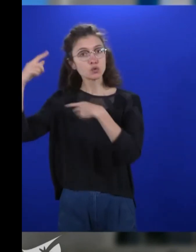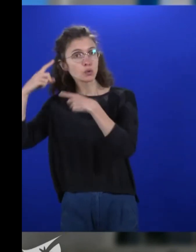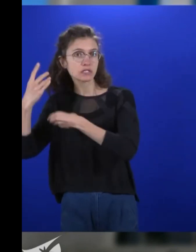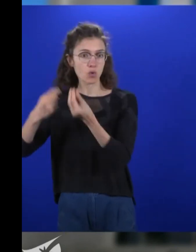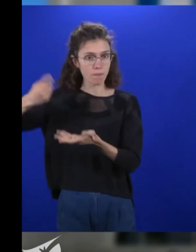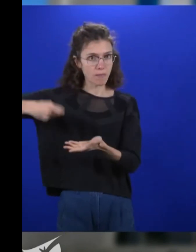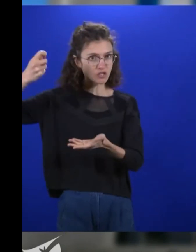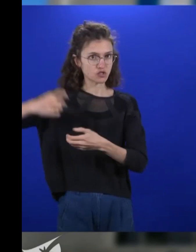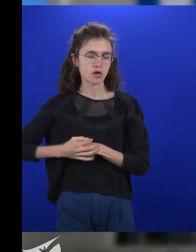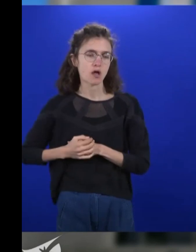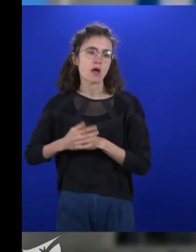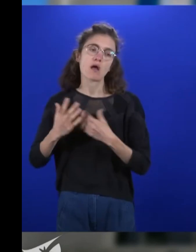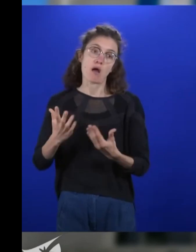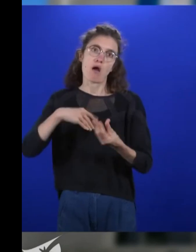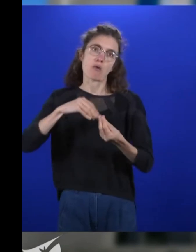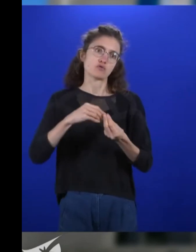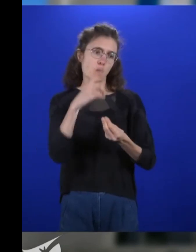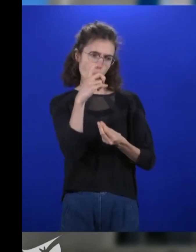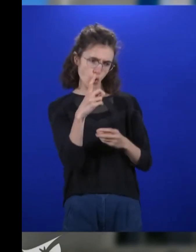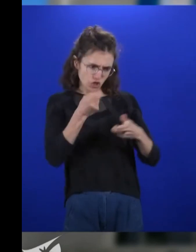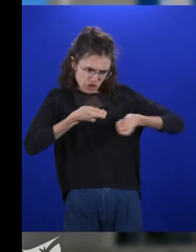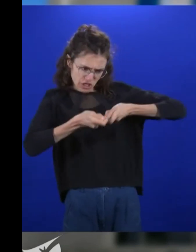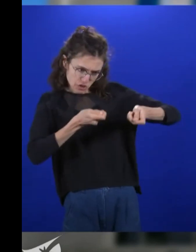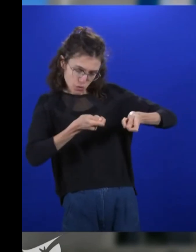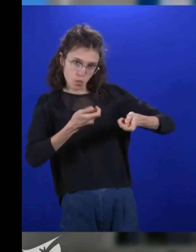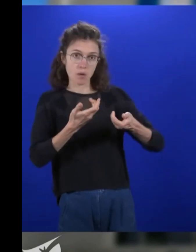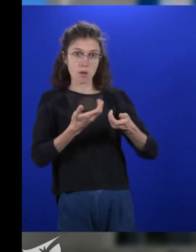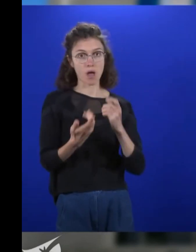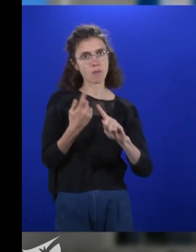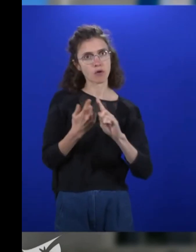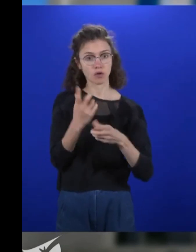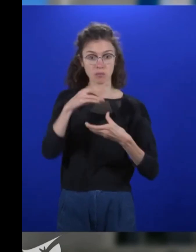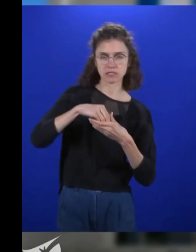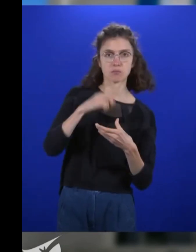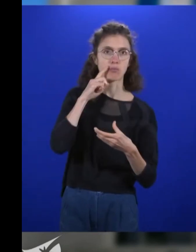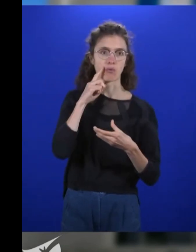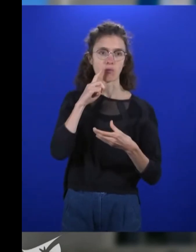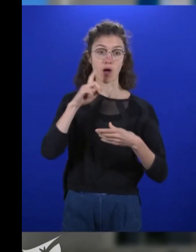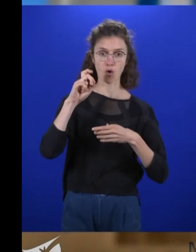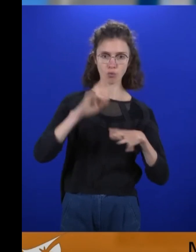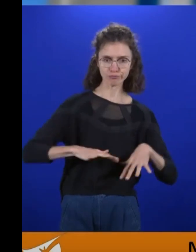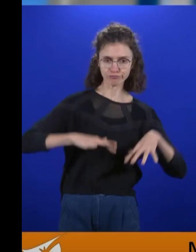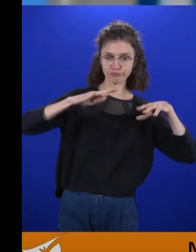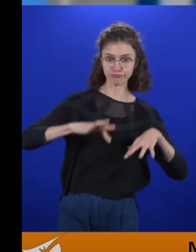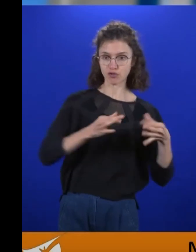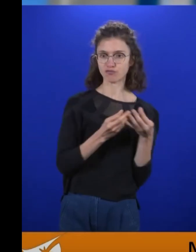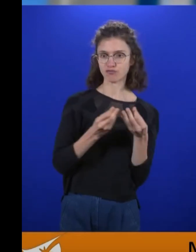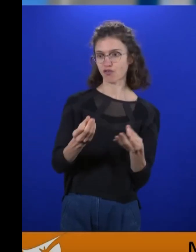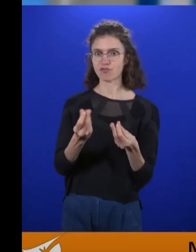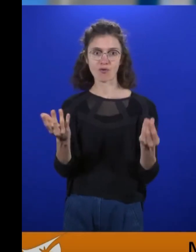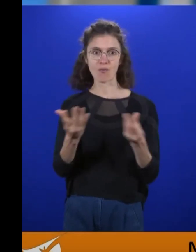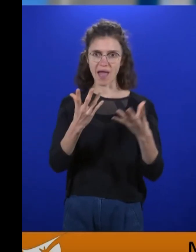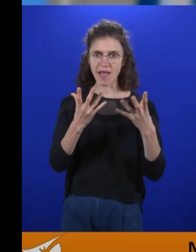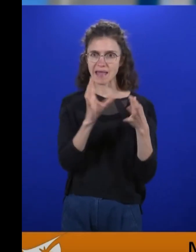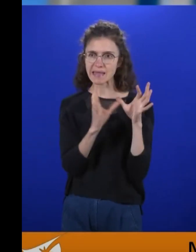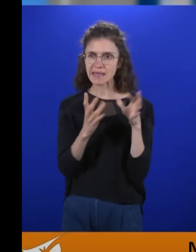gestion de l'eau, puisque les digues contribuent à la régulation des cours d'eau, à préserver leur qualité et à protéger les écosystèmes face aux pollutions